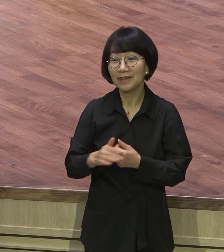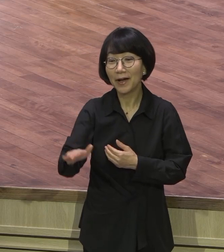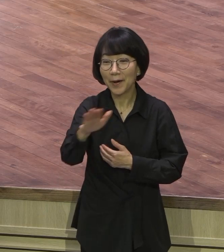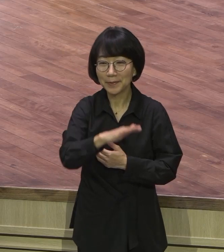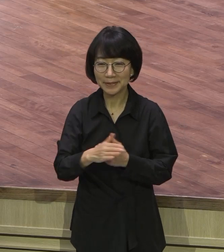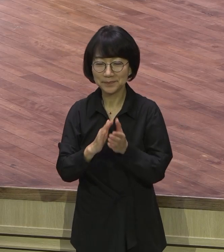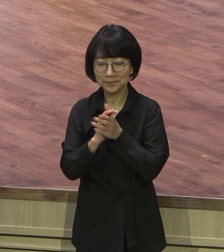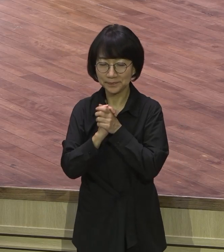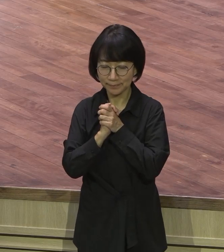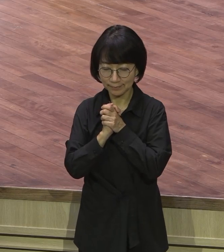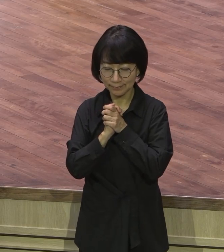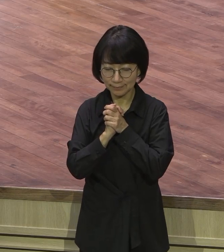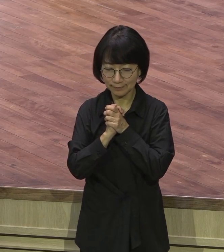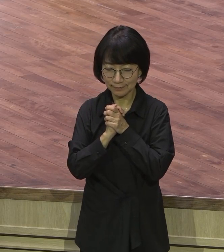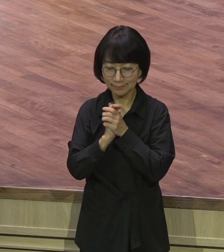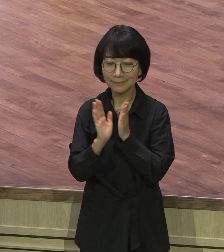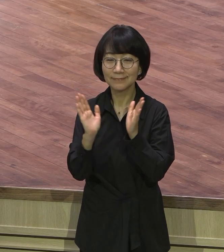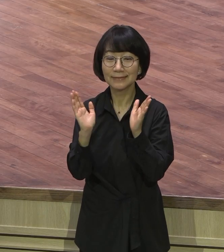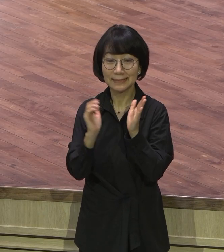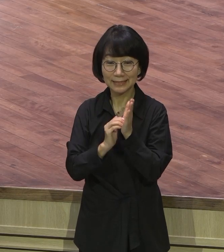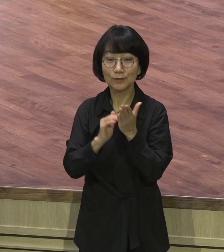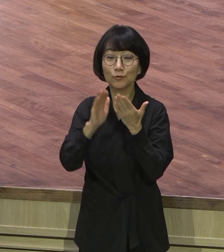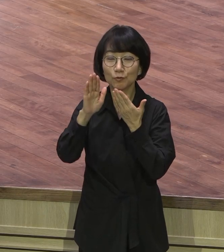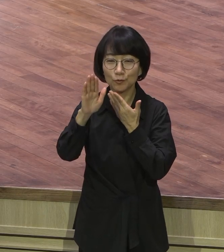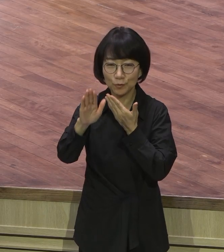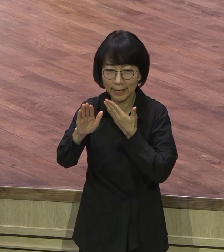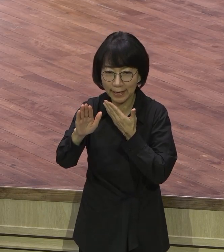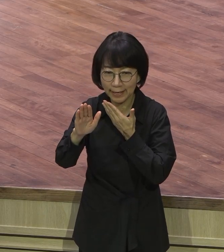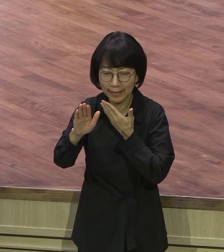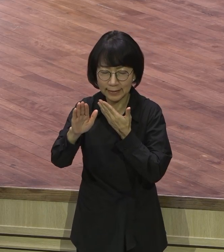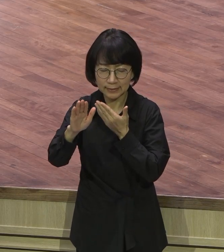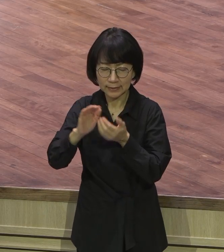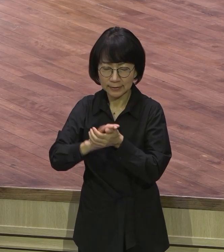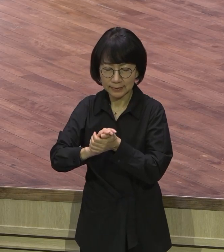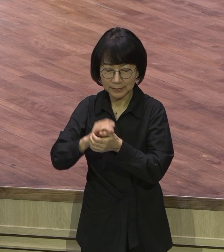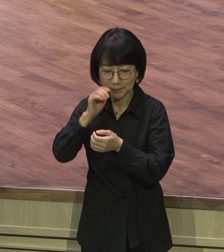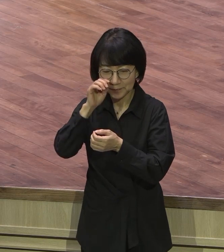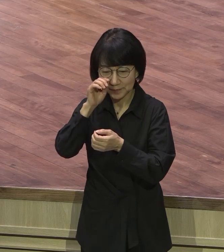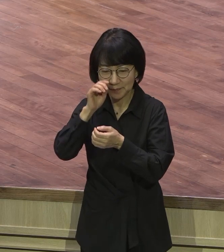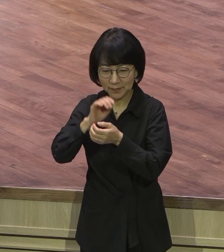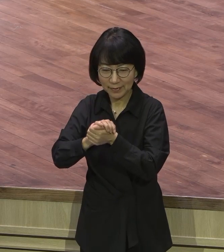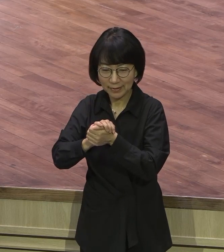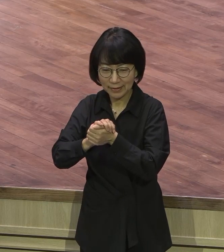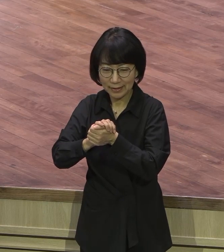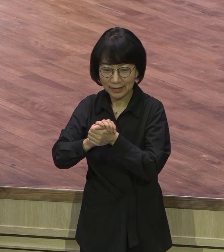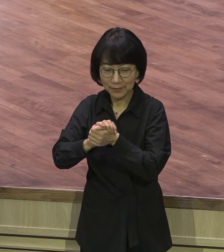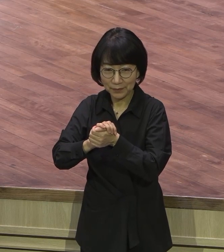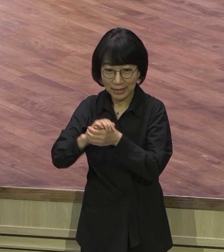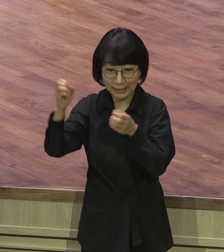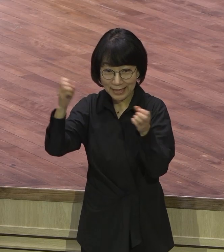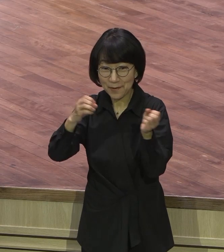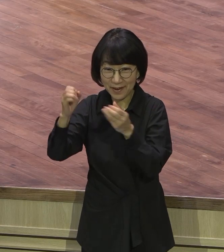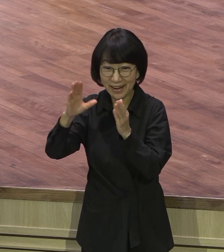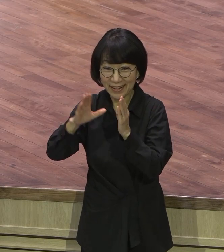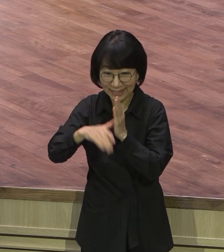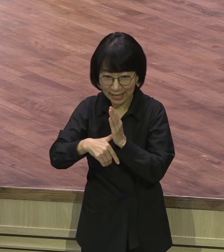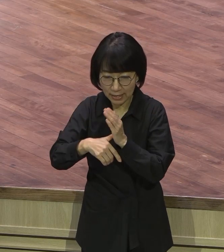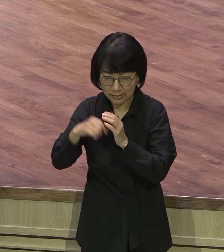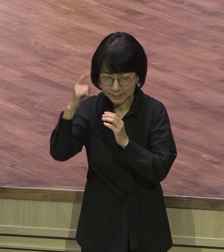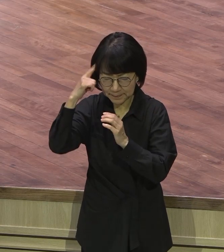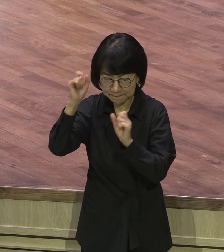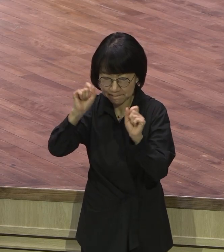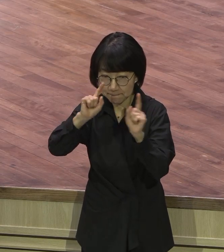하면요 하고 나거든 정신 바짝 차리고 대화 다시 기도하고 나 대화 기도는 행사 순수 안 하잖아요 정신